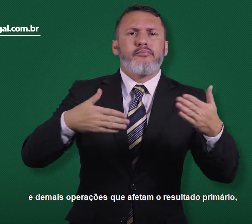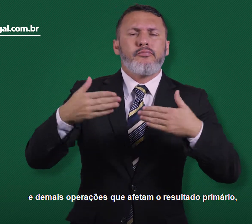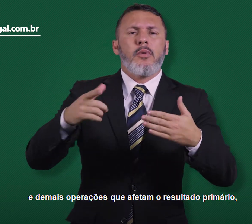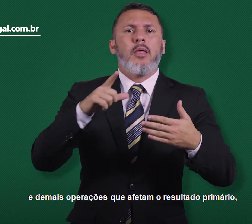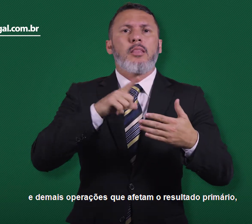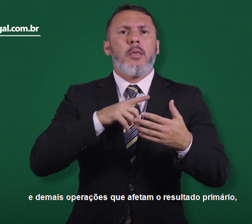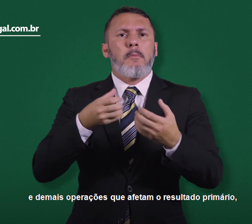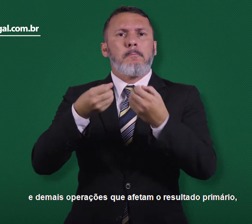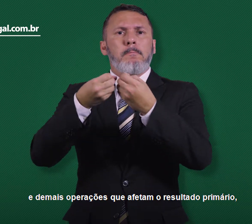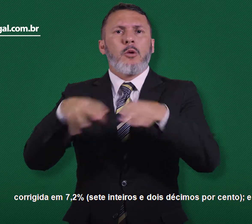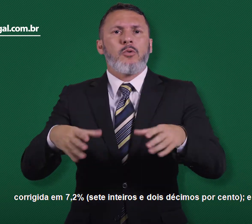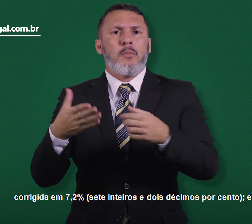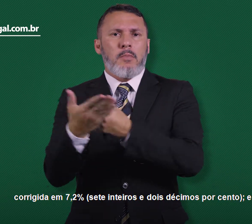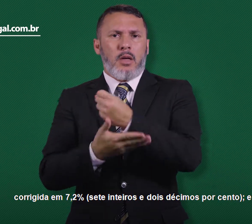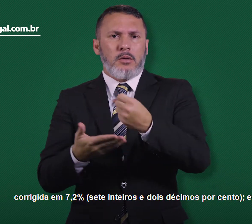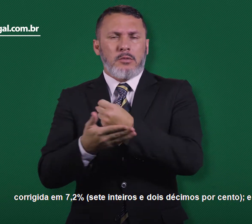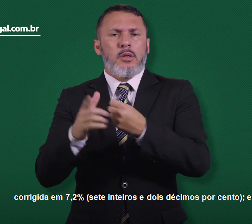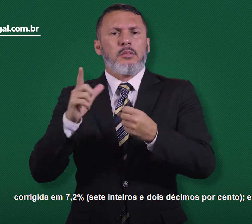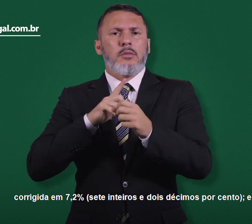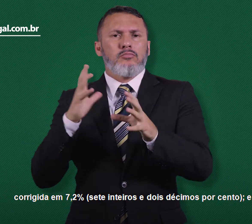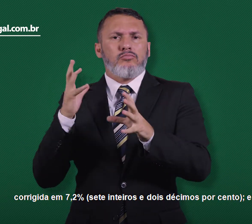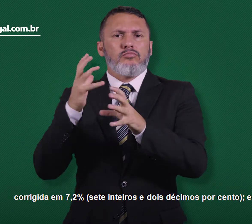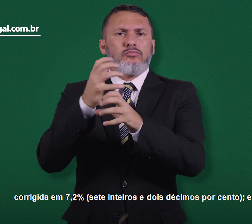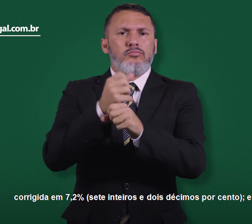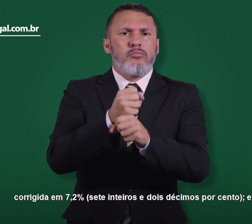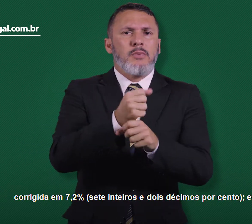resultado primário, corrigida em